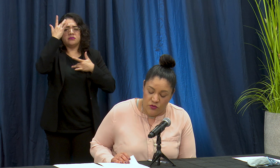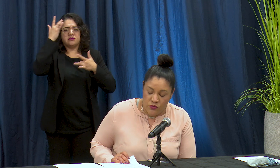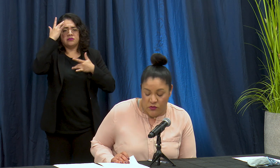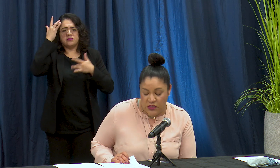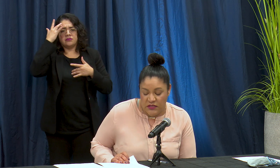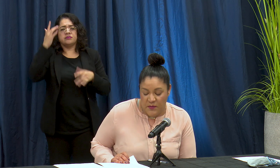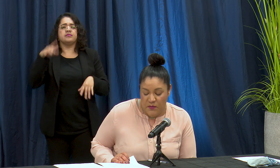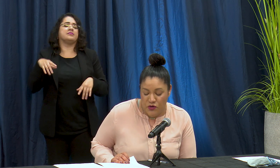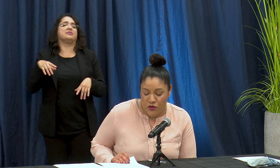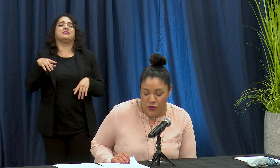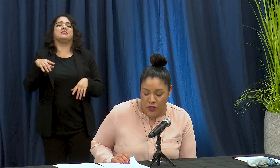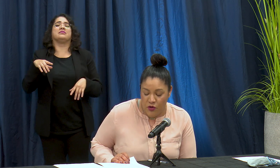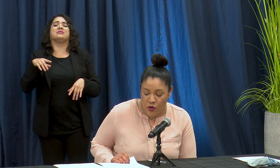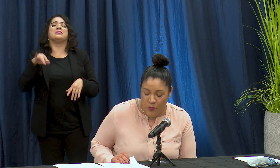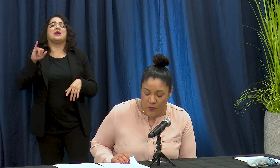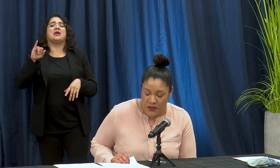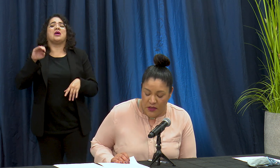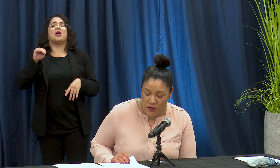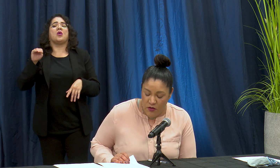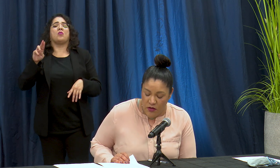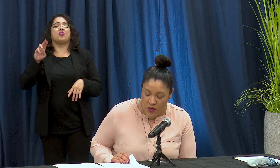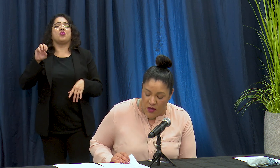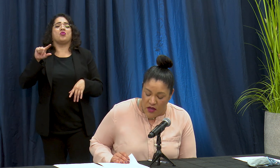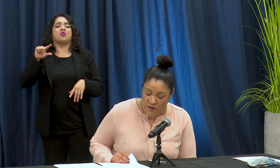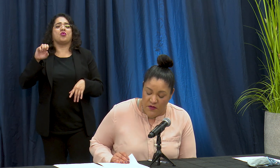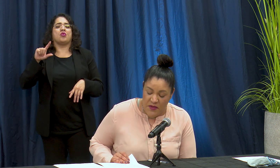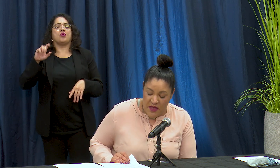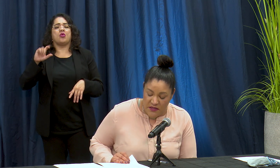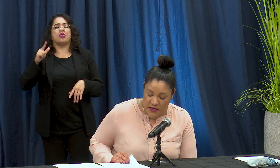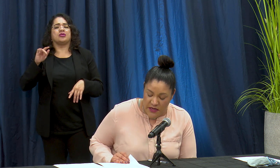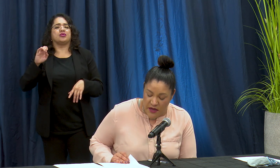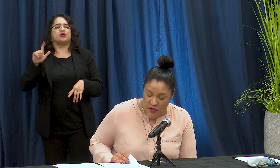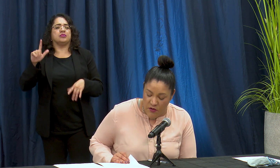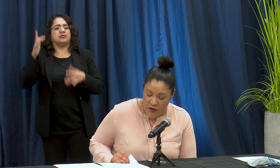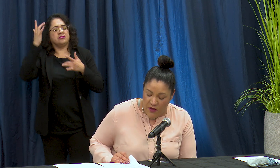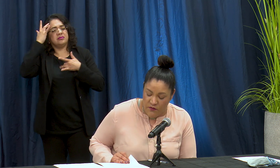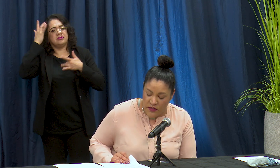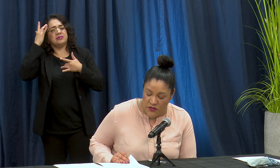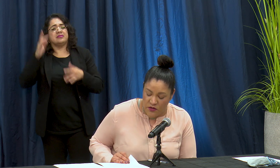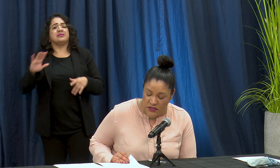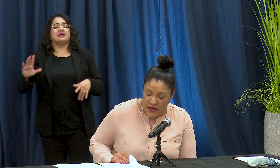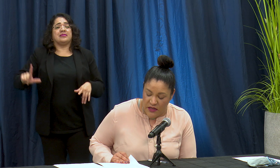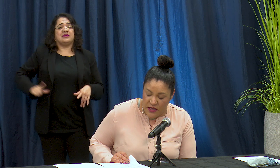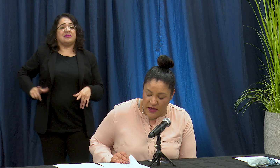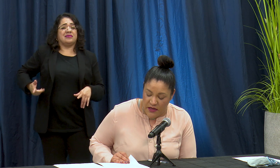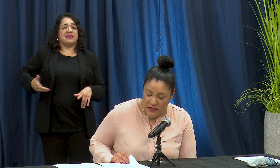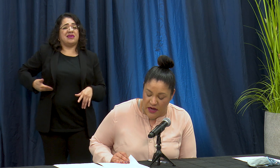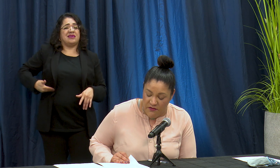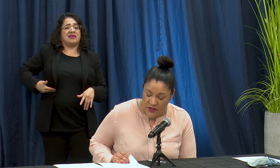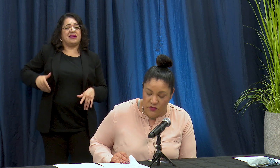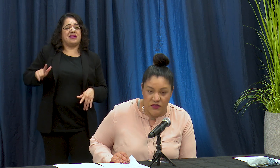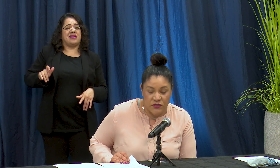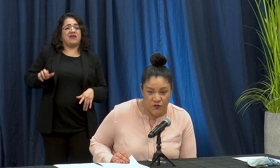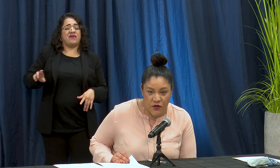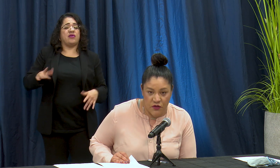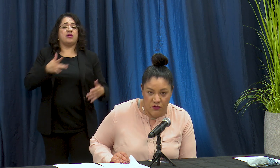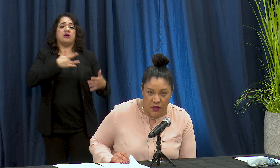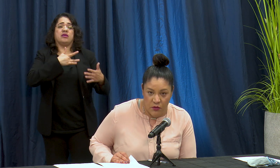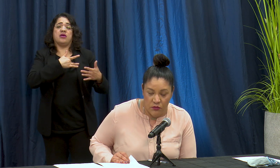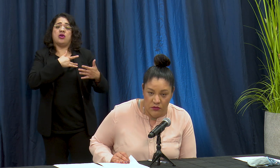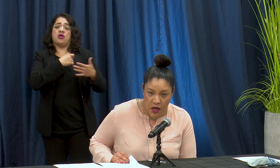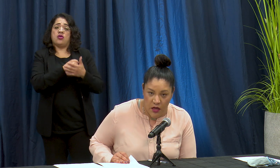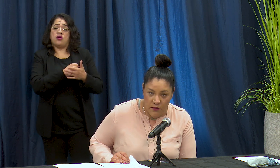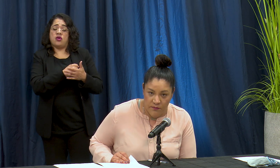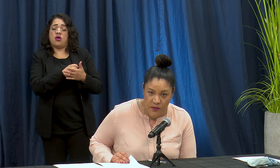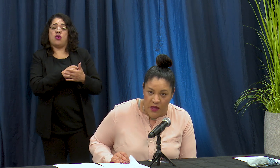con su sistema inmunológico comprometido, enfermedades del hígado, afecciones cardíacas graves o si ha sufrido